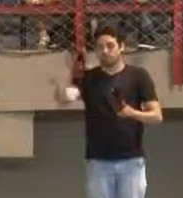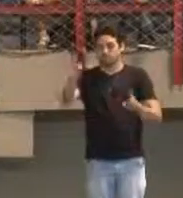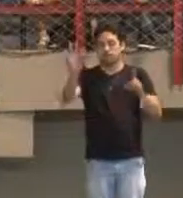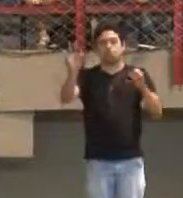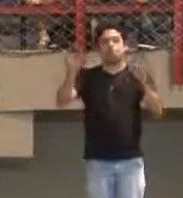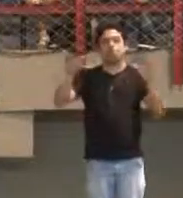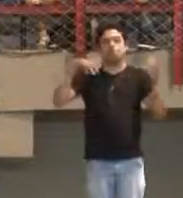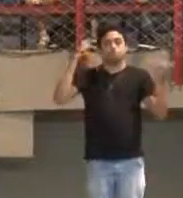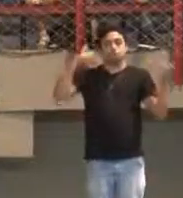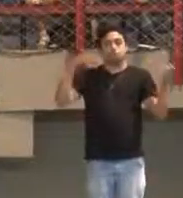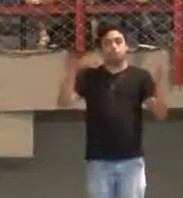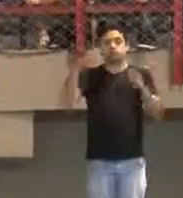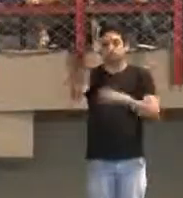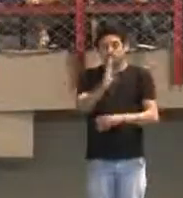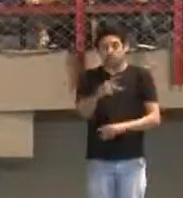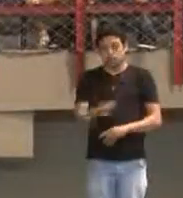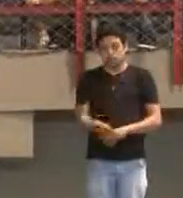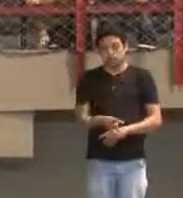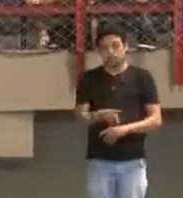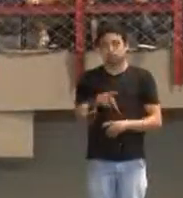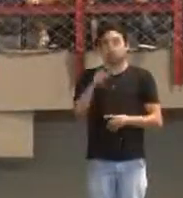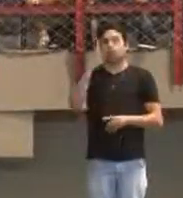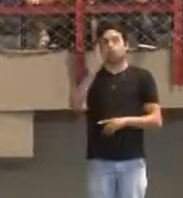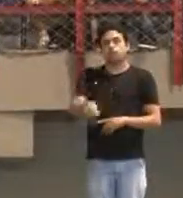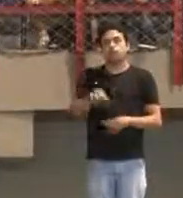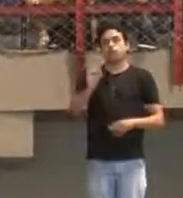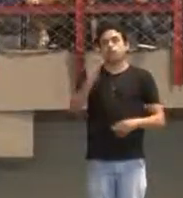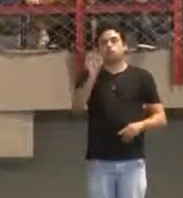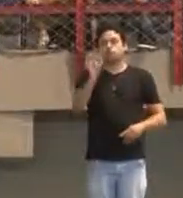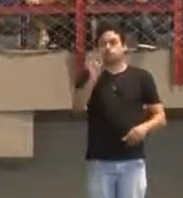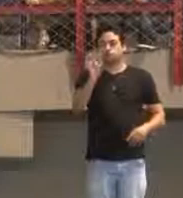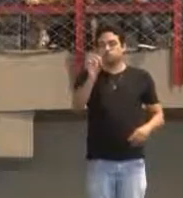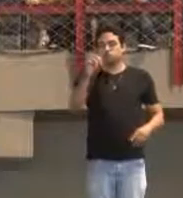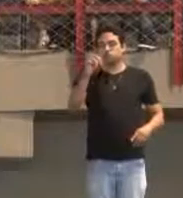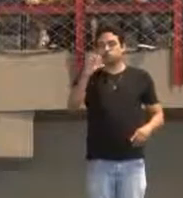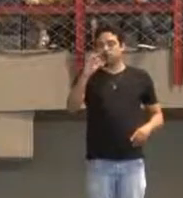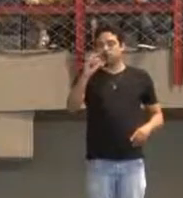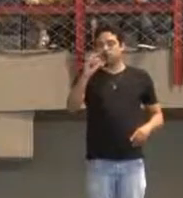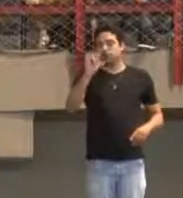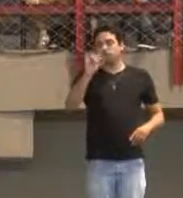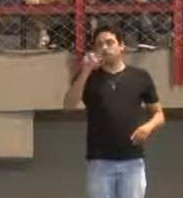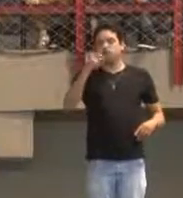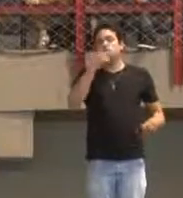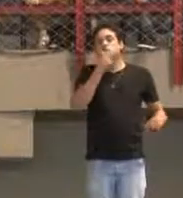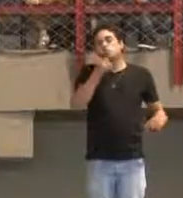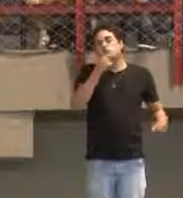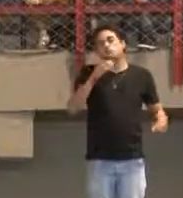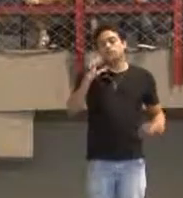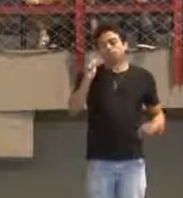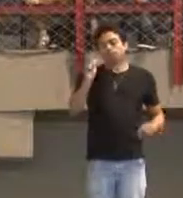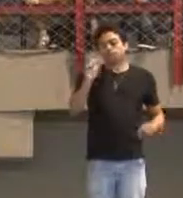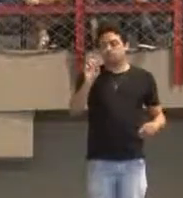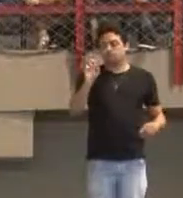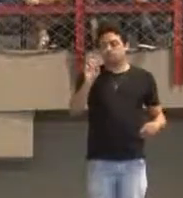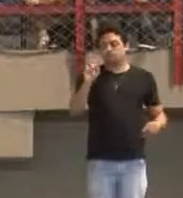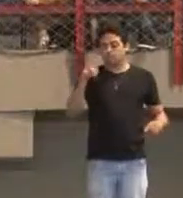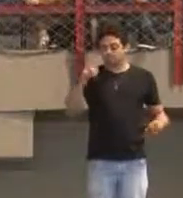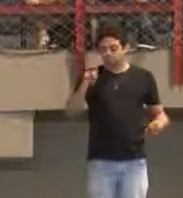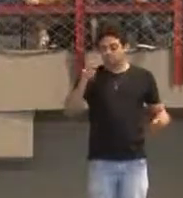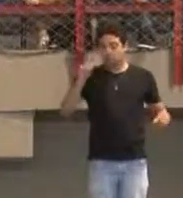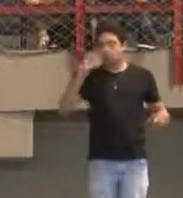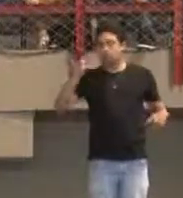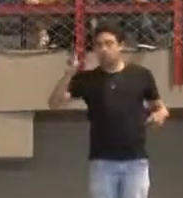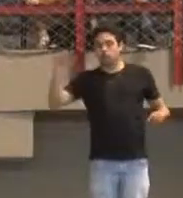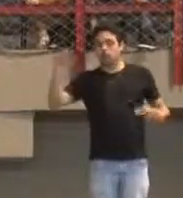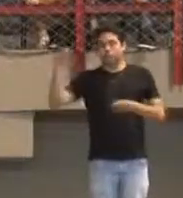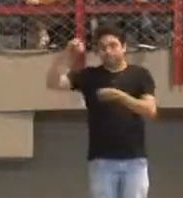de novo no Brasil? No tropicalismo. Quando Caetano Veloso vai colocar Macunaíma